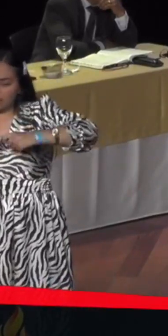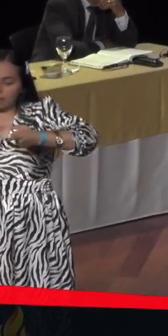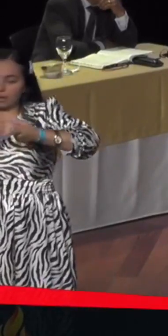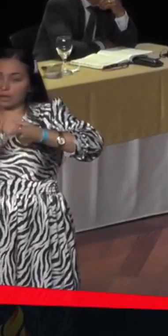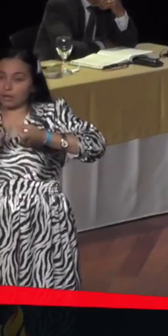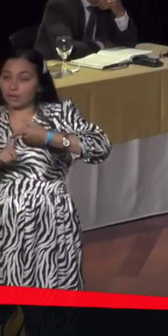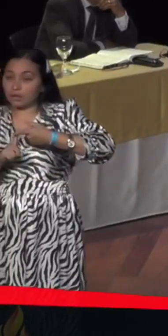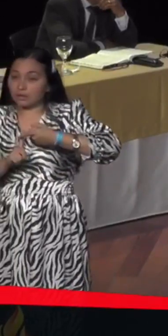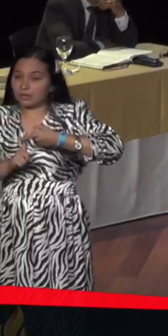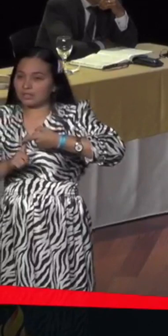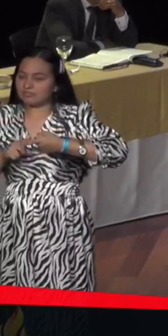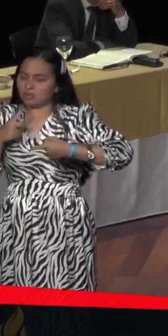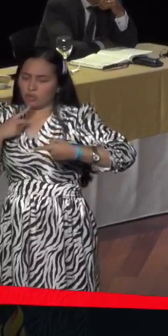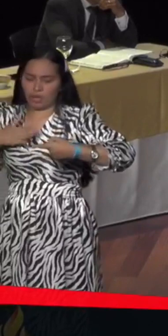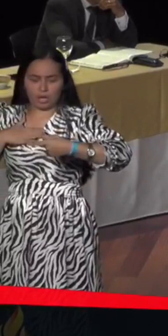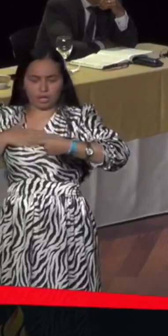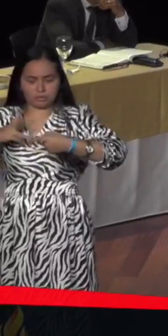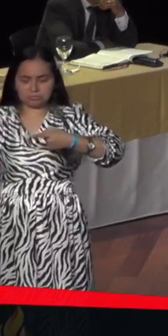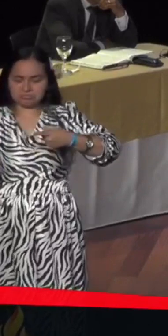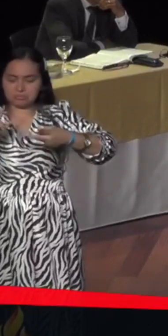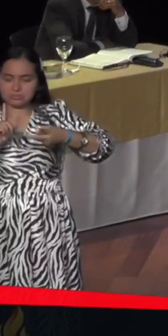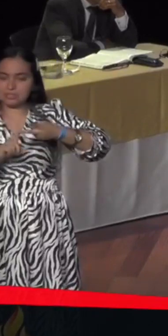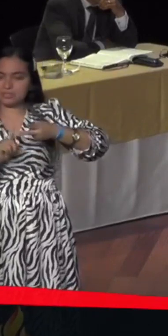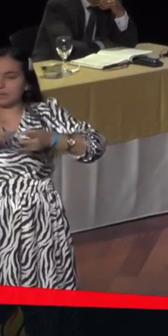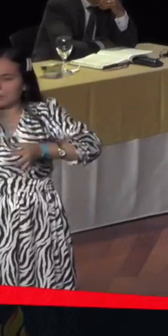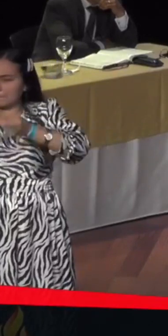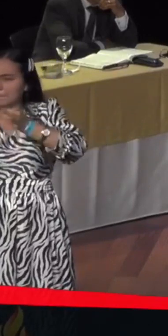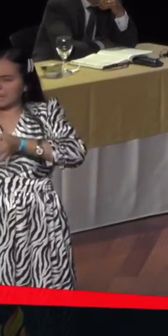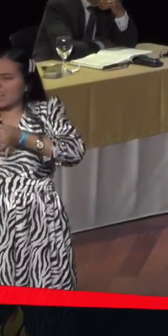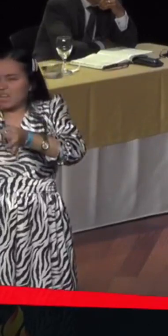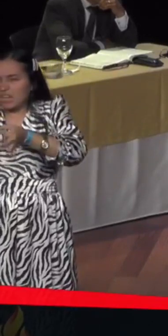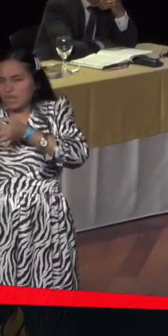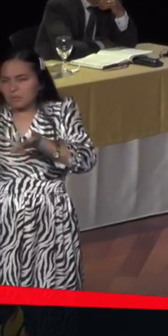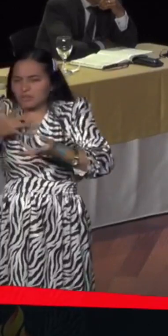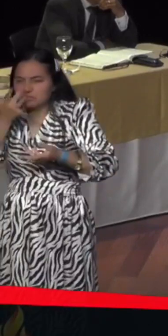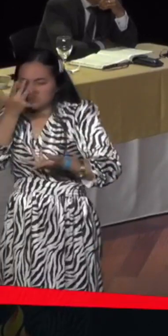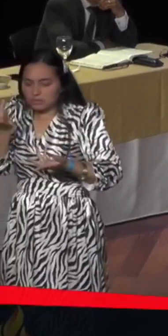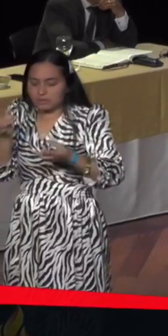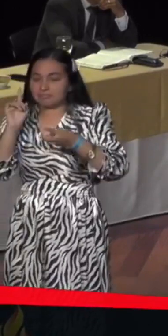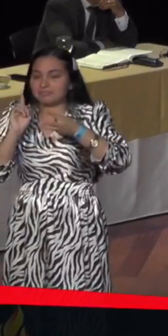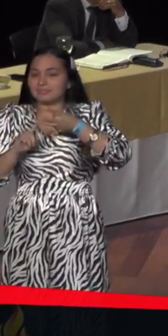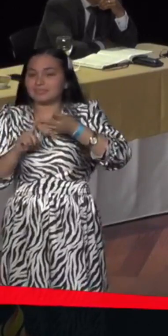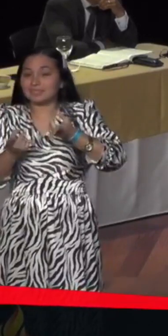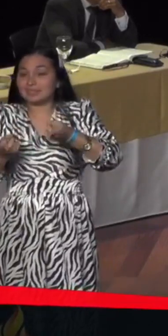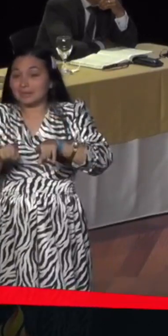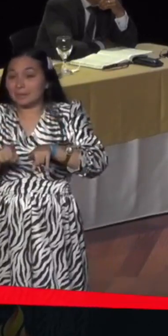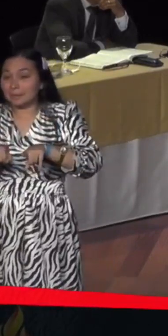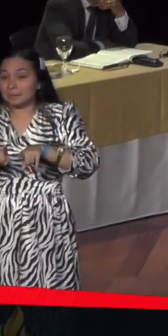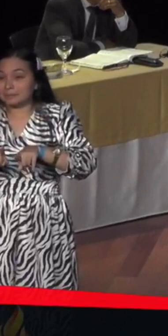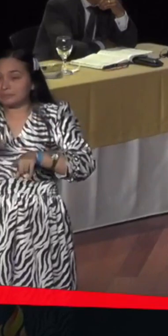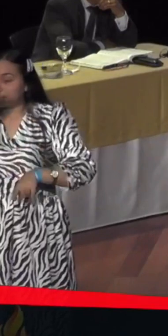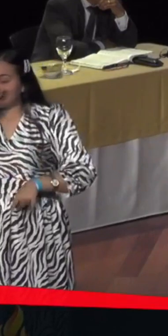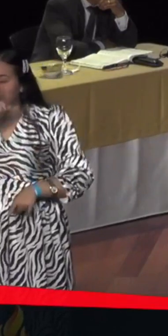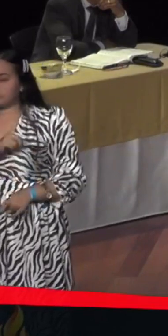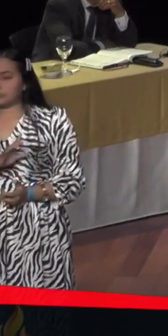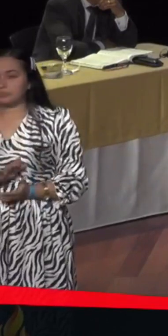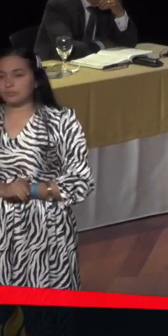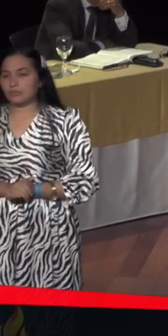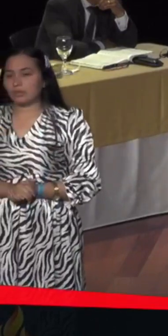Porque la confesión es lo que hace que se levante alguien. Amén. Los hijos de Elí eran